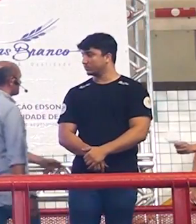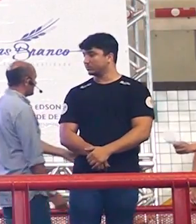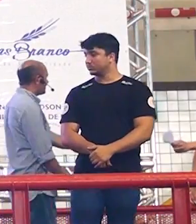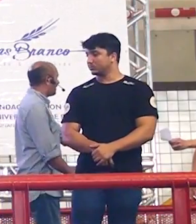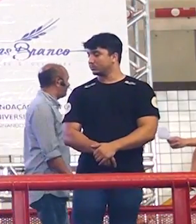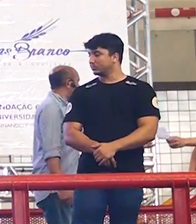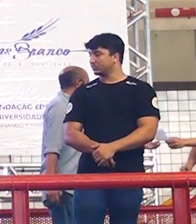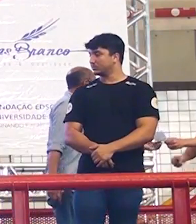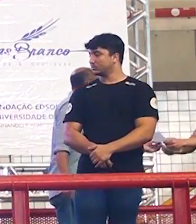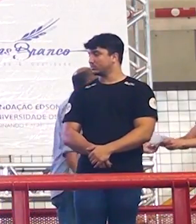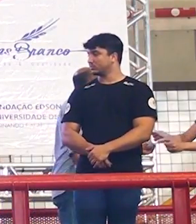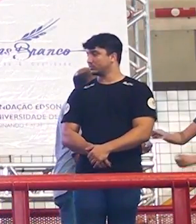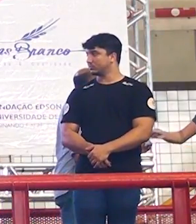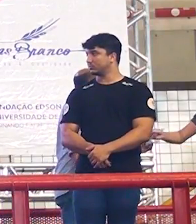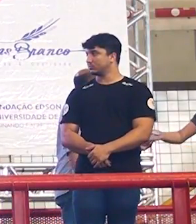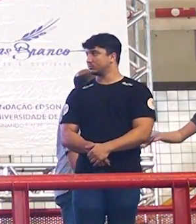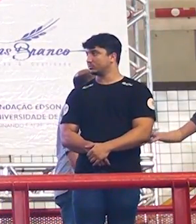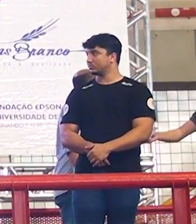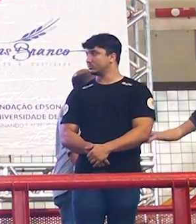Tá.